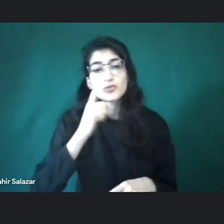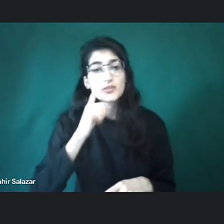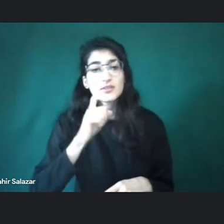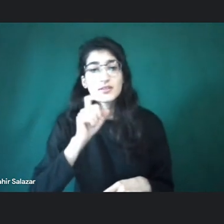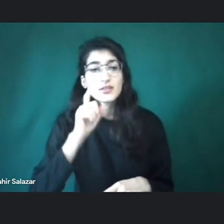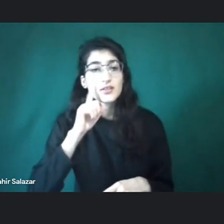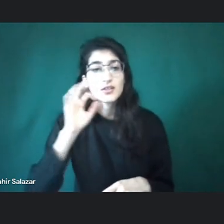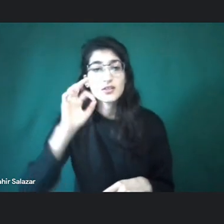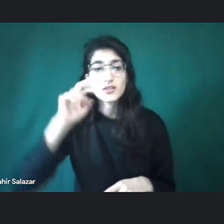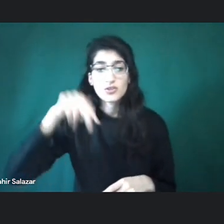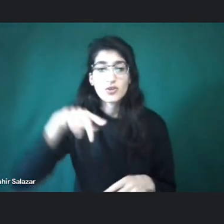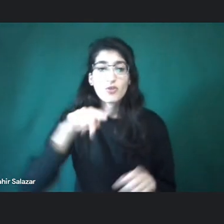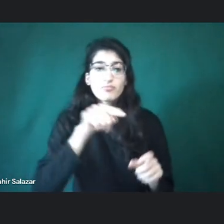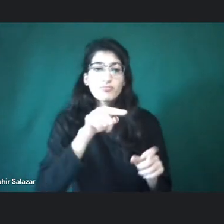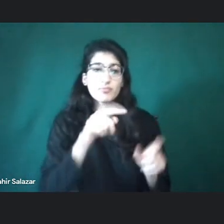¿Qué otro sustantivo tenemos?